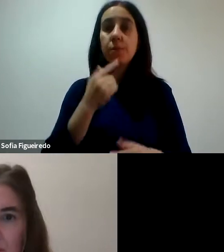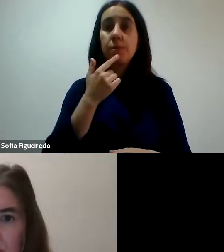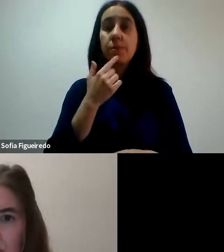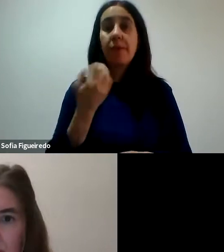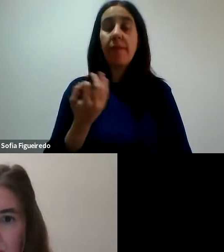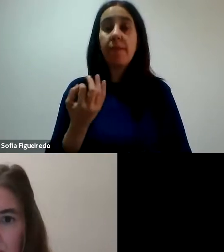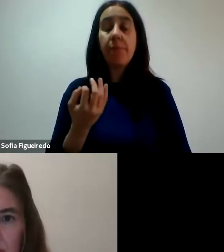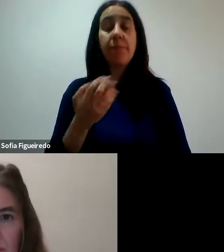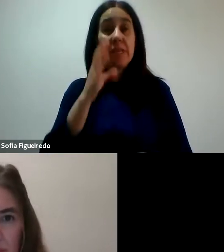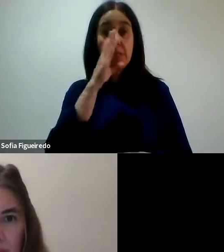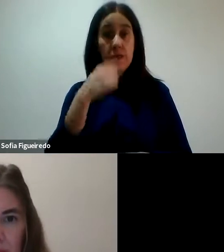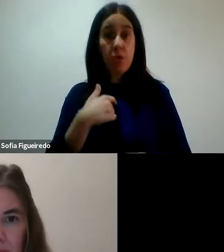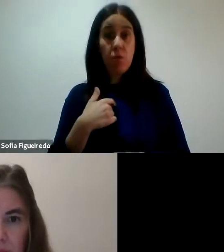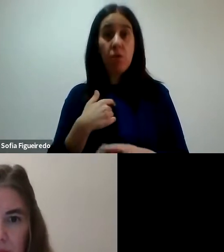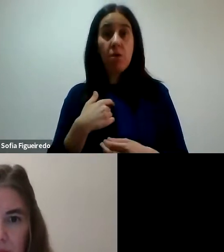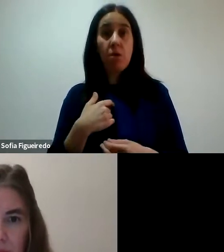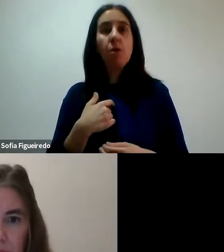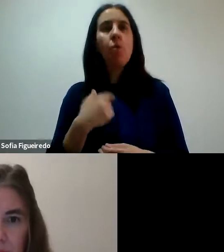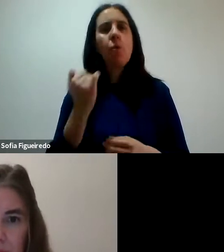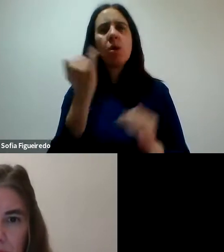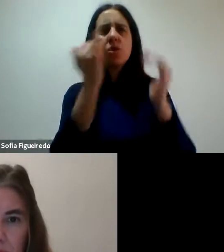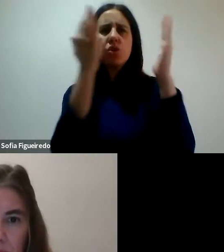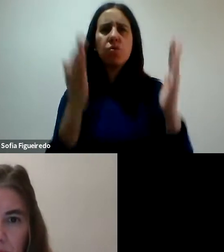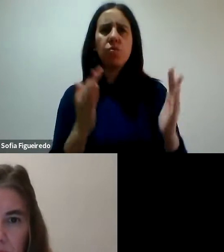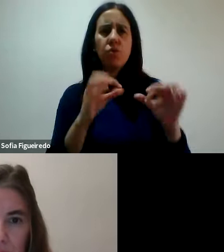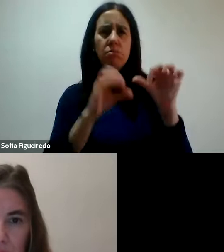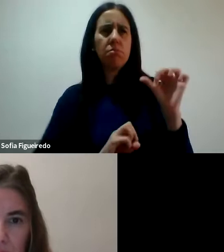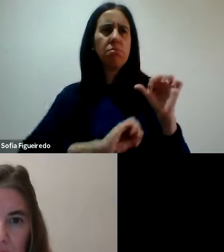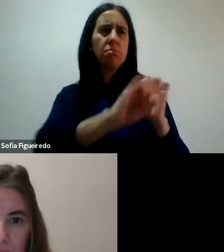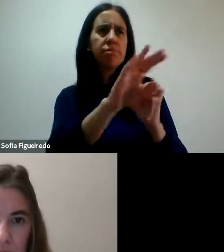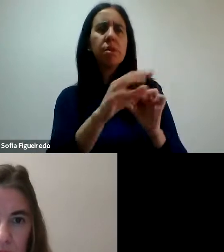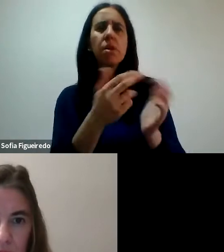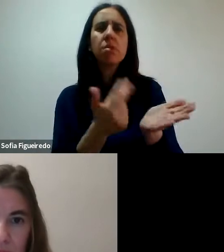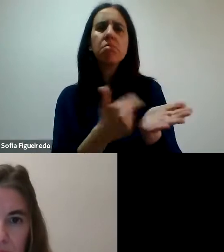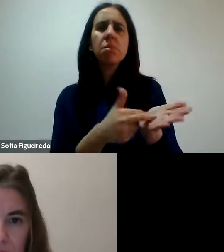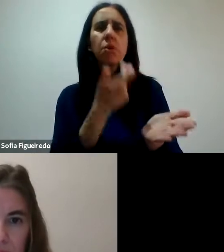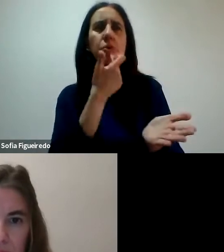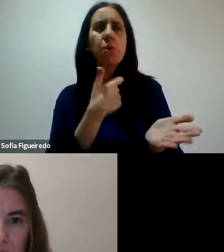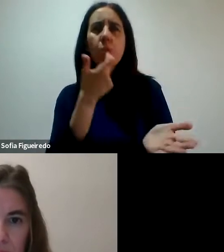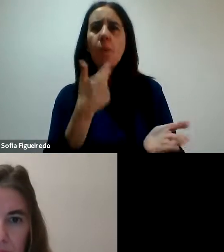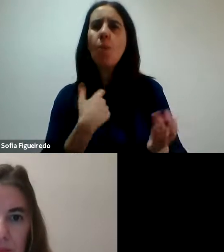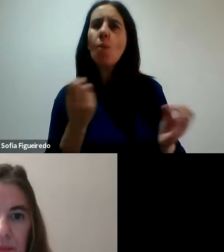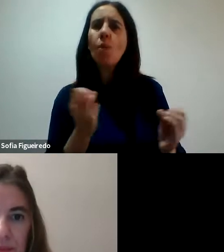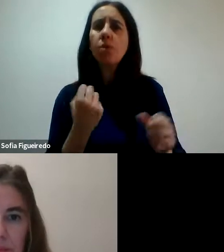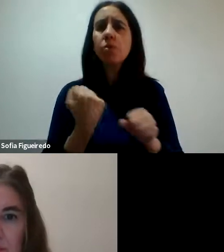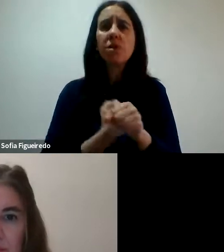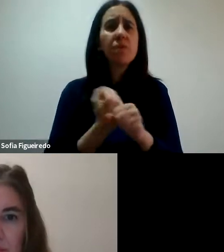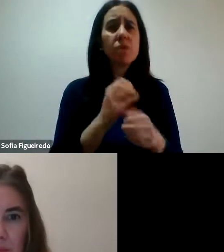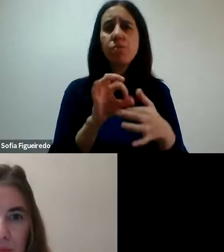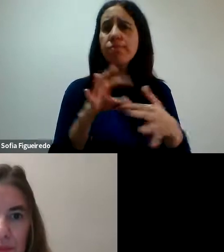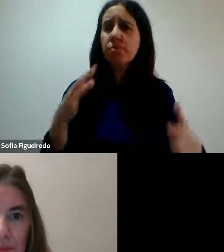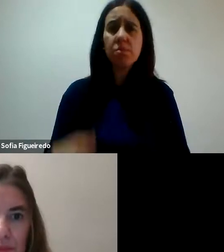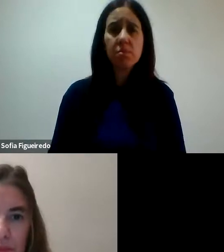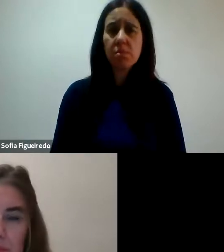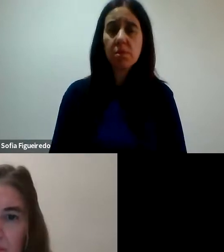efetivamente, se eu envio uma comunicação para um organismo e estou à espera de resposta e não tenho resposta, não estou a prestar um serviço. Tal como, o